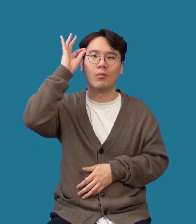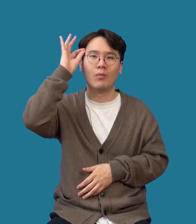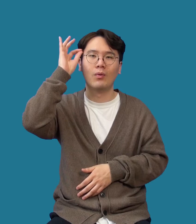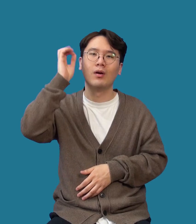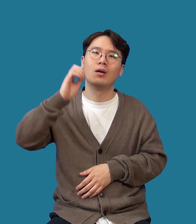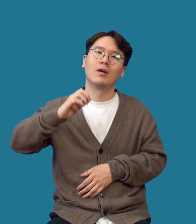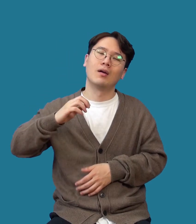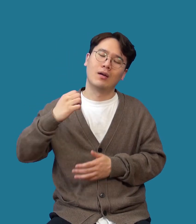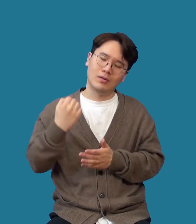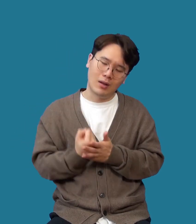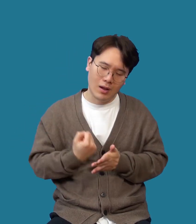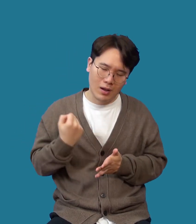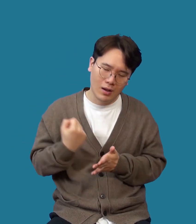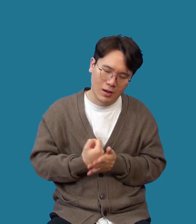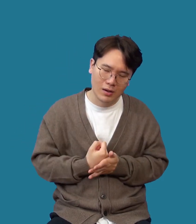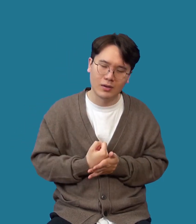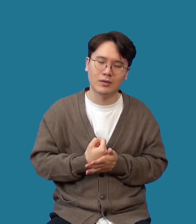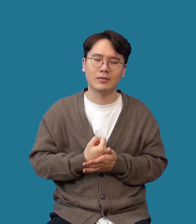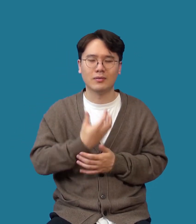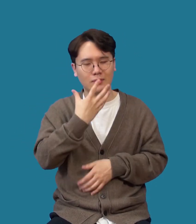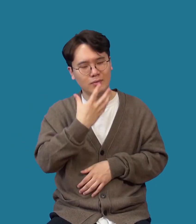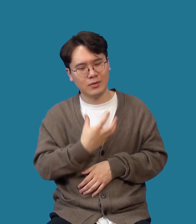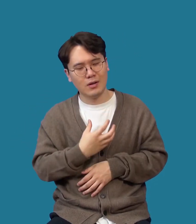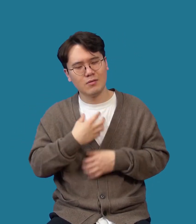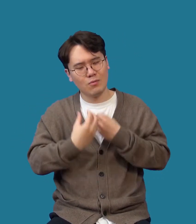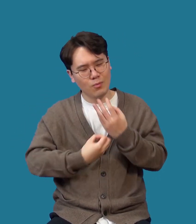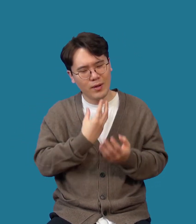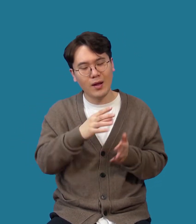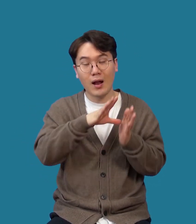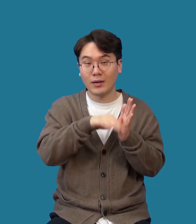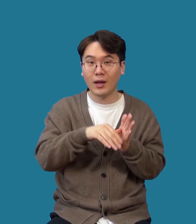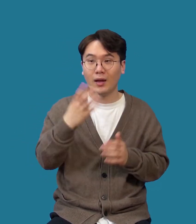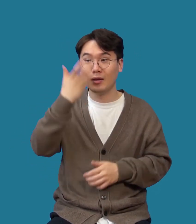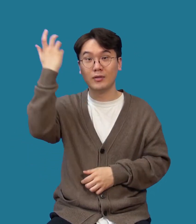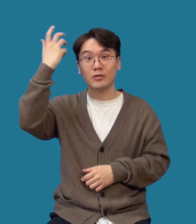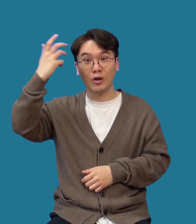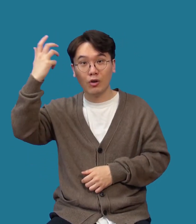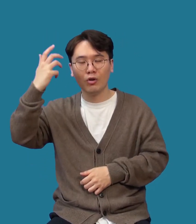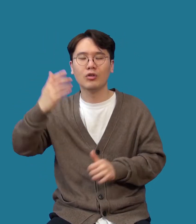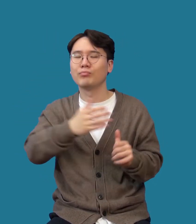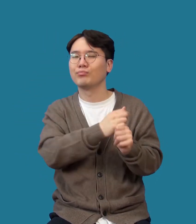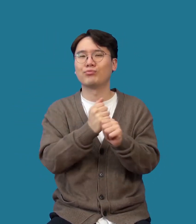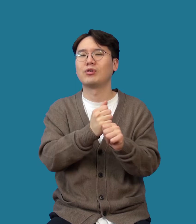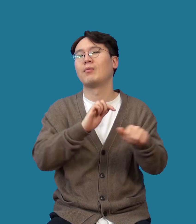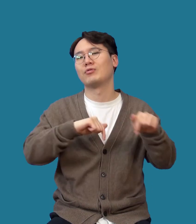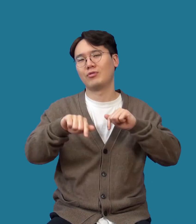때에 성령께서 충만히 그를 붙잡으시고 역사하시기 시작하셨습니다.